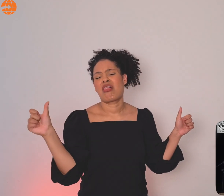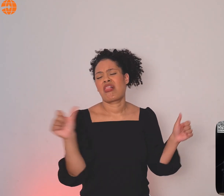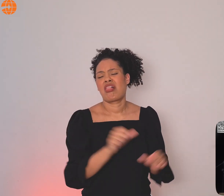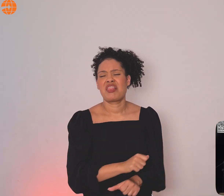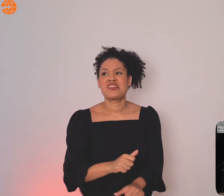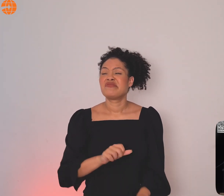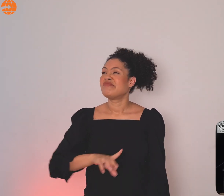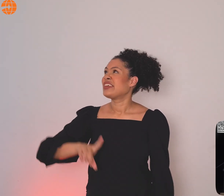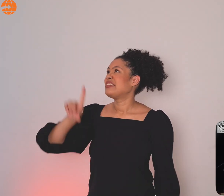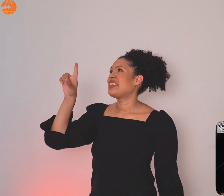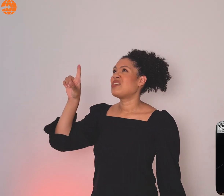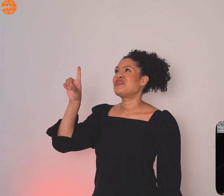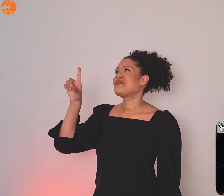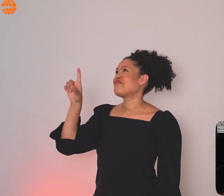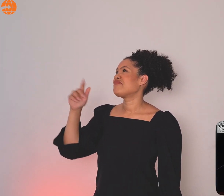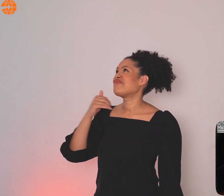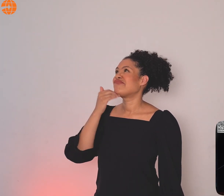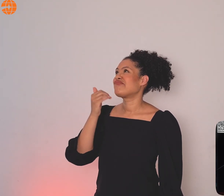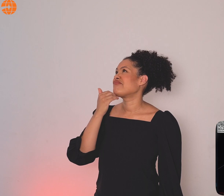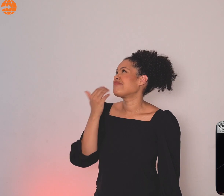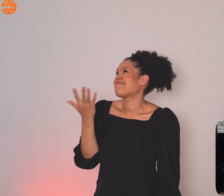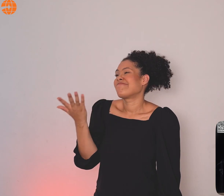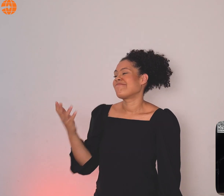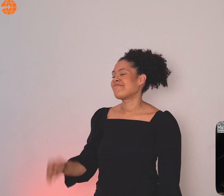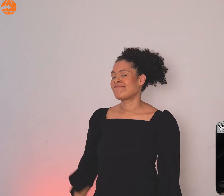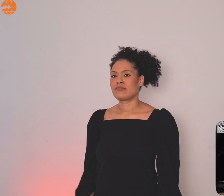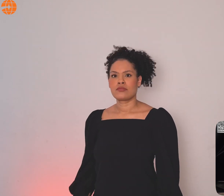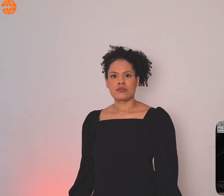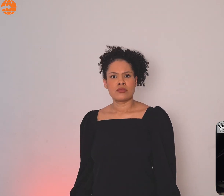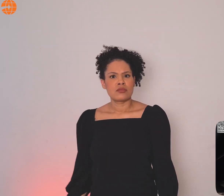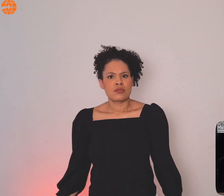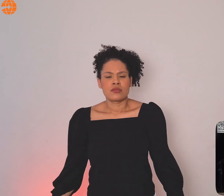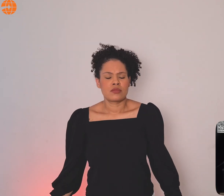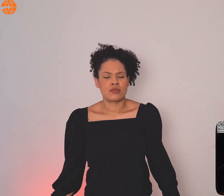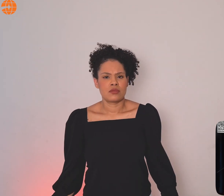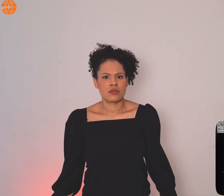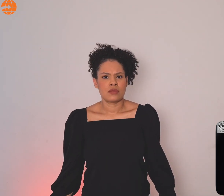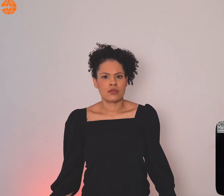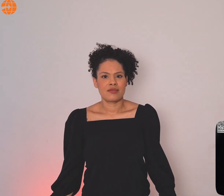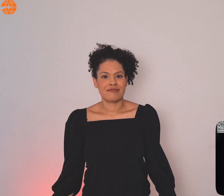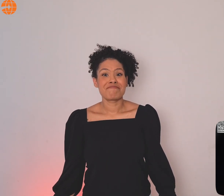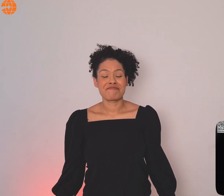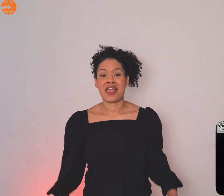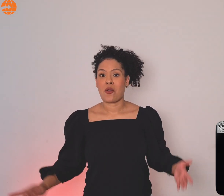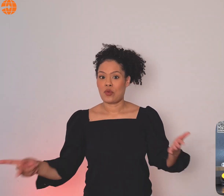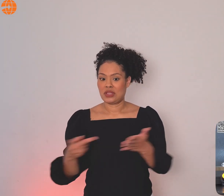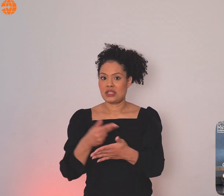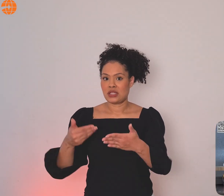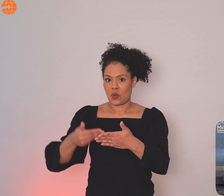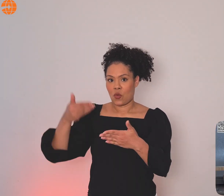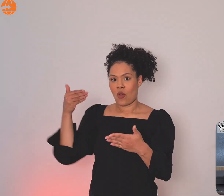Meus amados irmãos, eu estive agora com um grupo de irmãos da igreja em Moçambique.